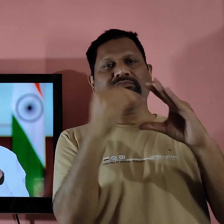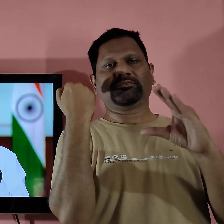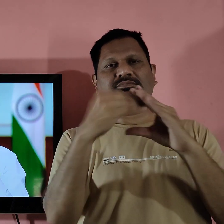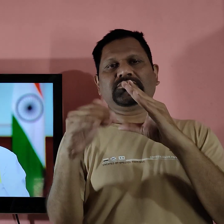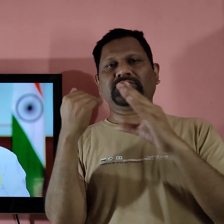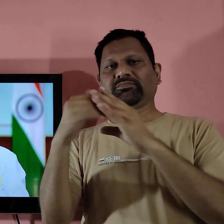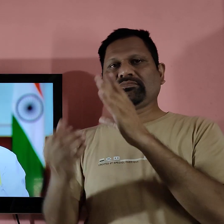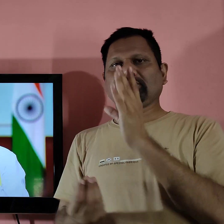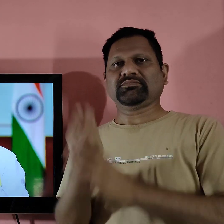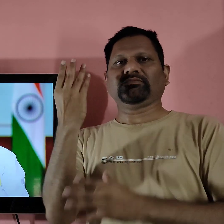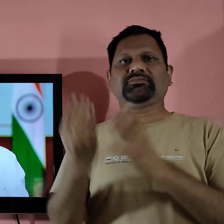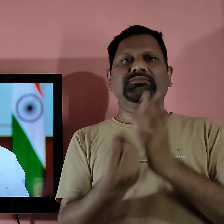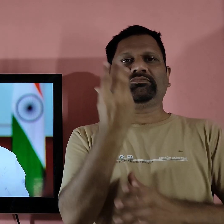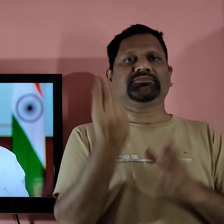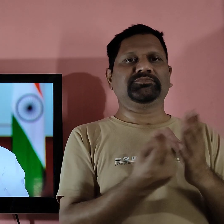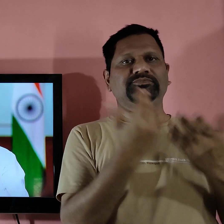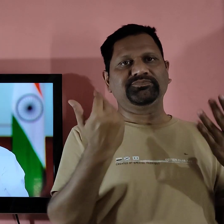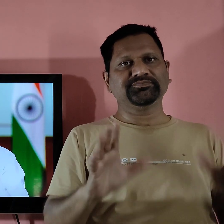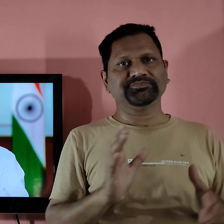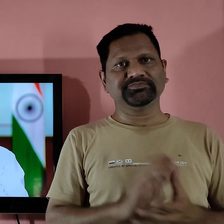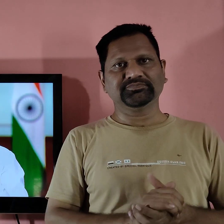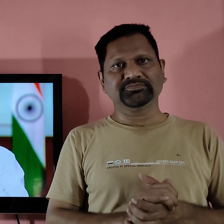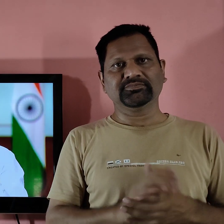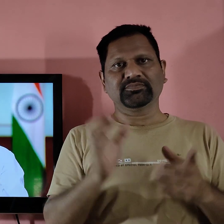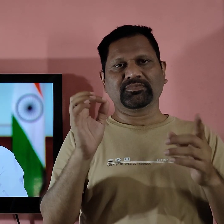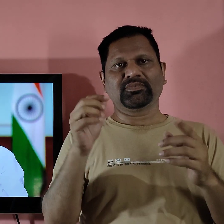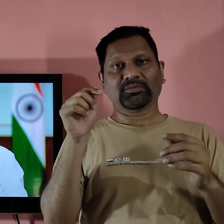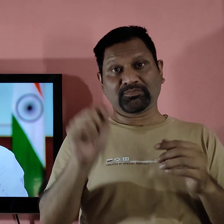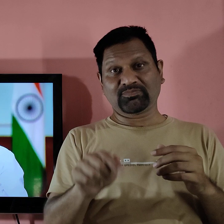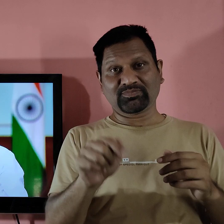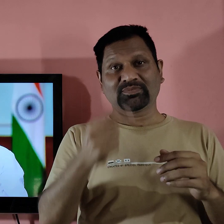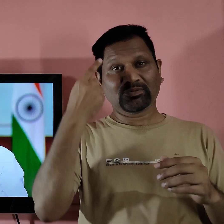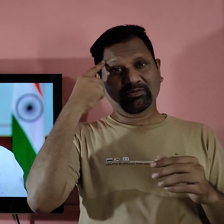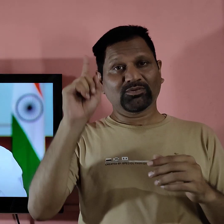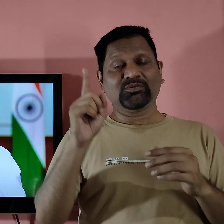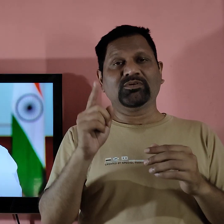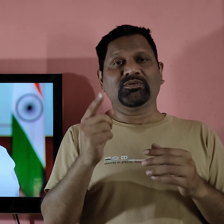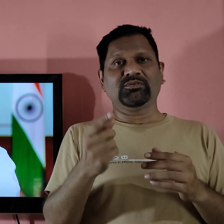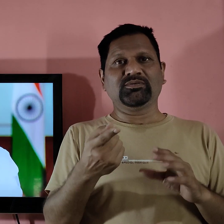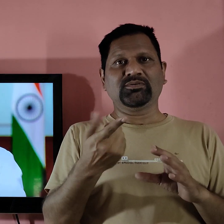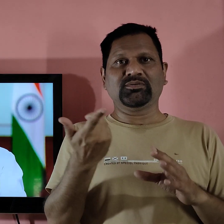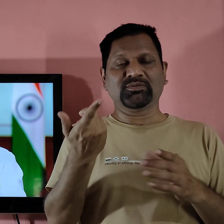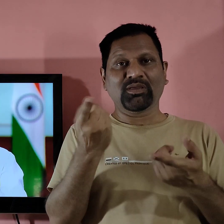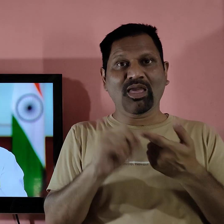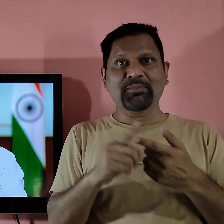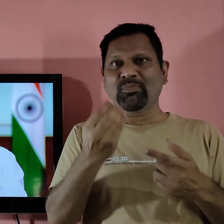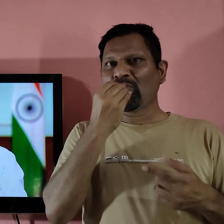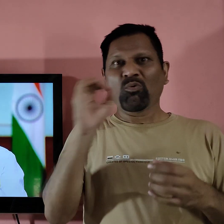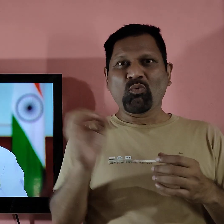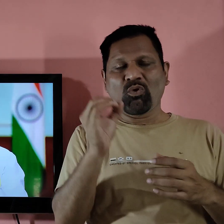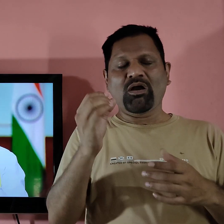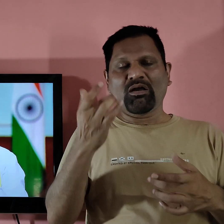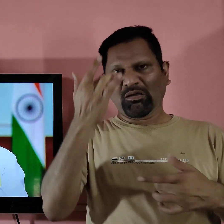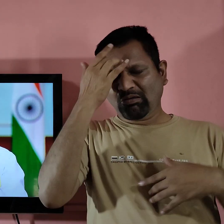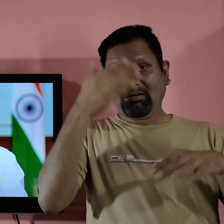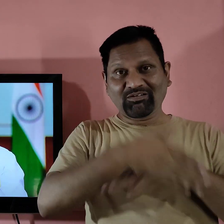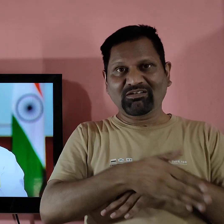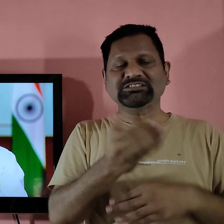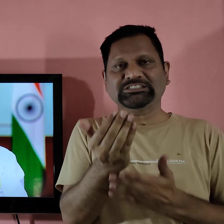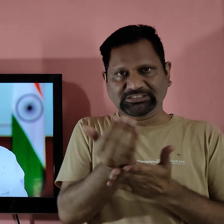करने शुरू किए ताकि कुपोषण के खिलाफ लड़ने में उसको मदद मिल जाए।